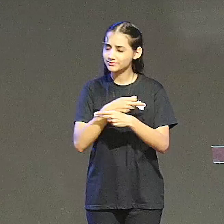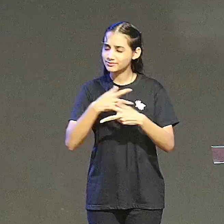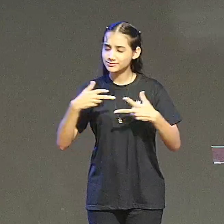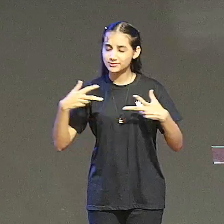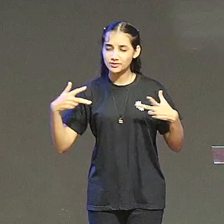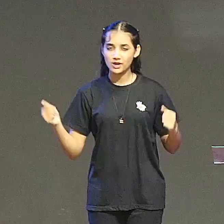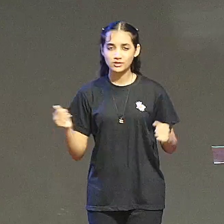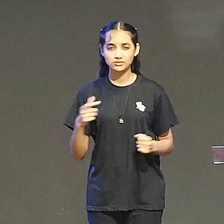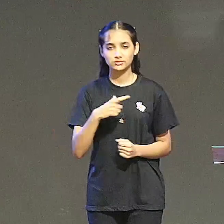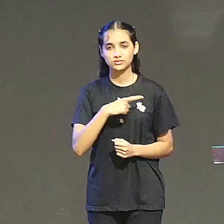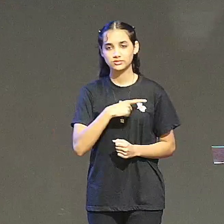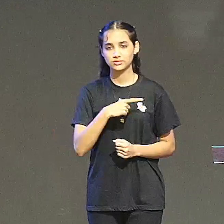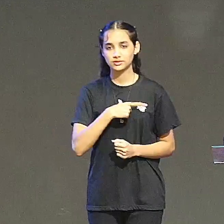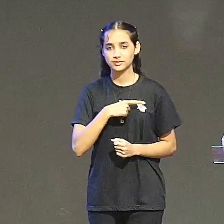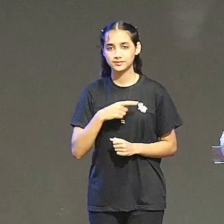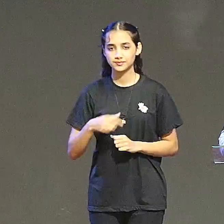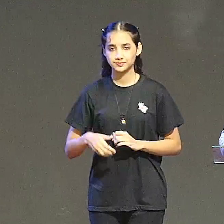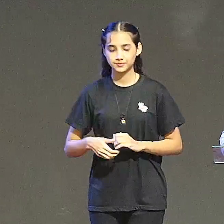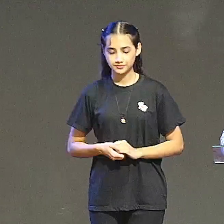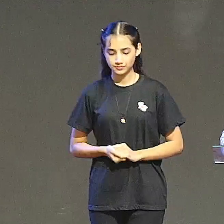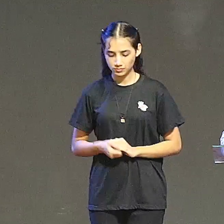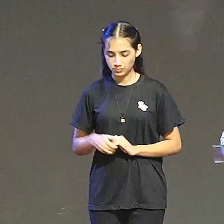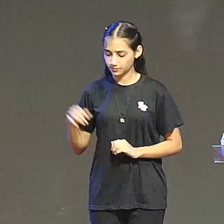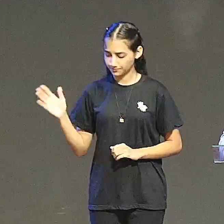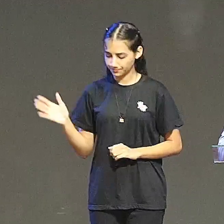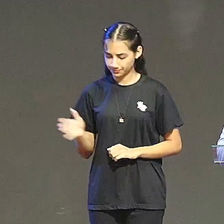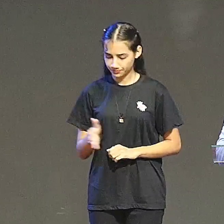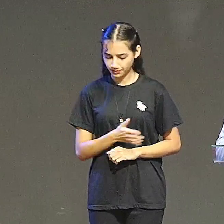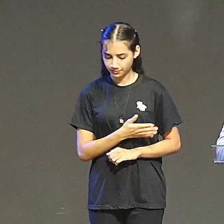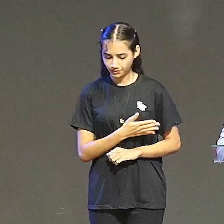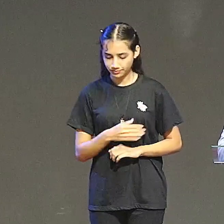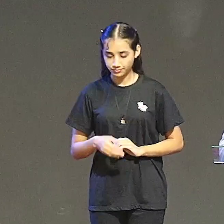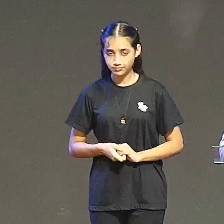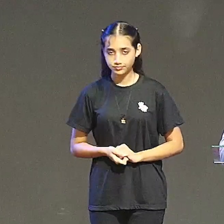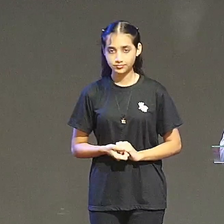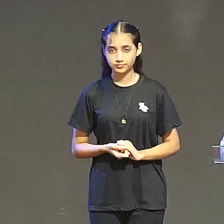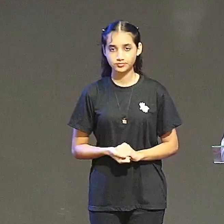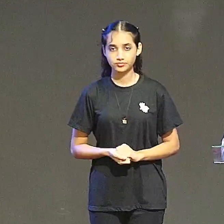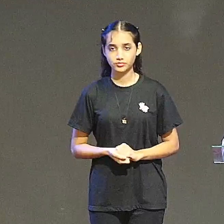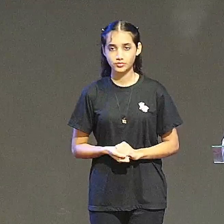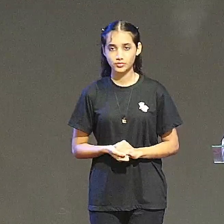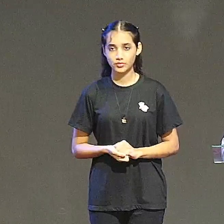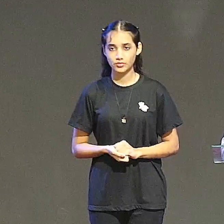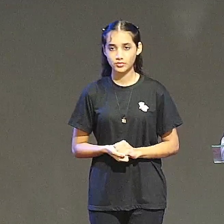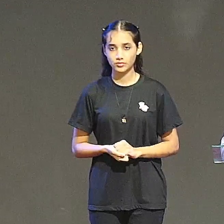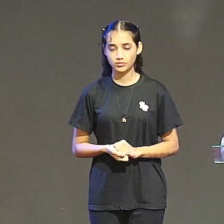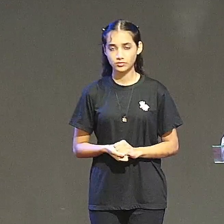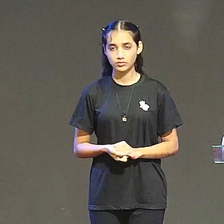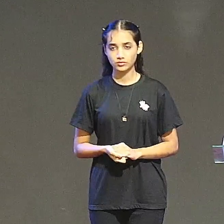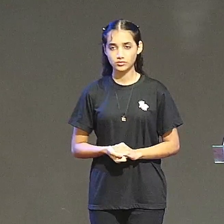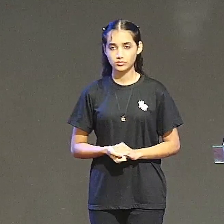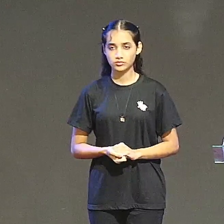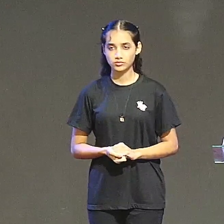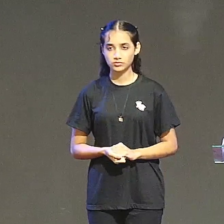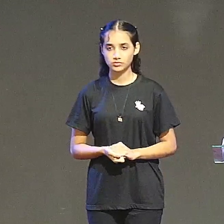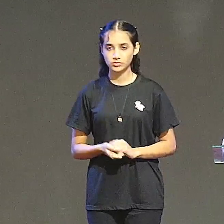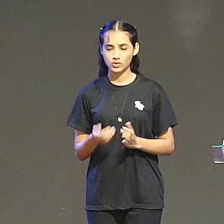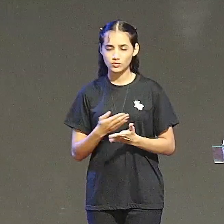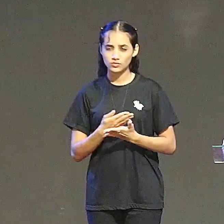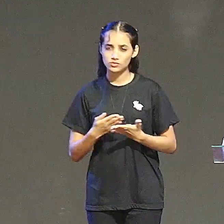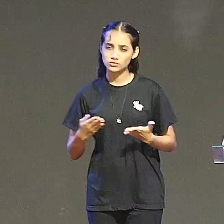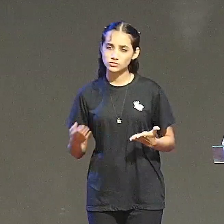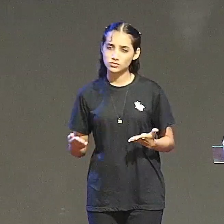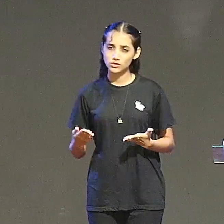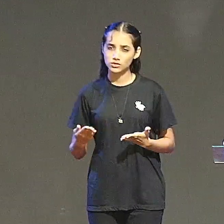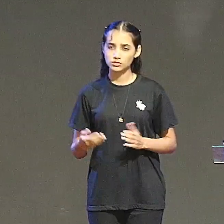futebol na nossa proporção Netuno tá a 2 Km meus irmãos você consegue ver uma bola de futebol a